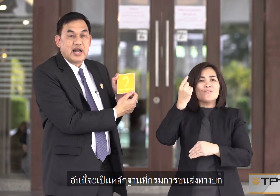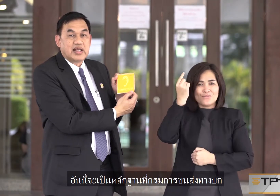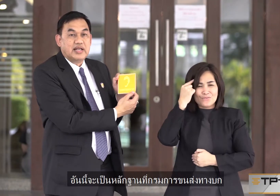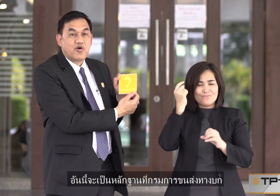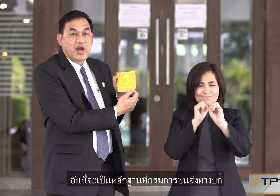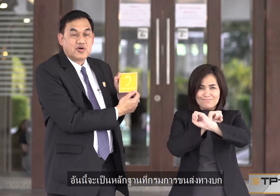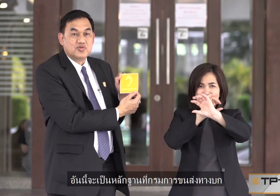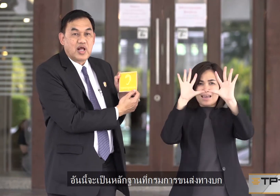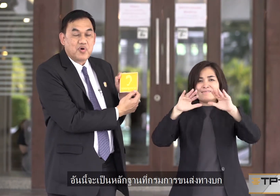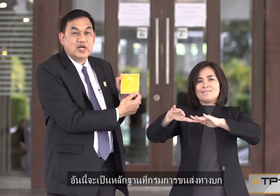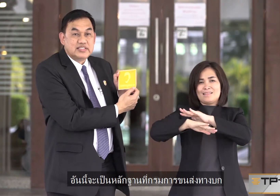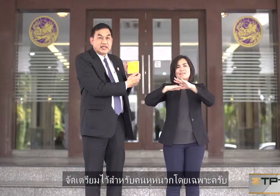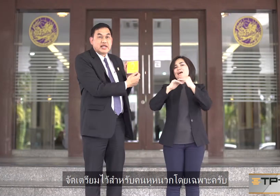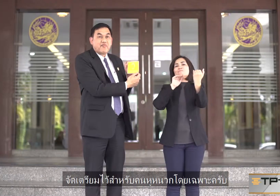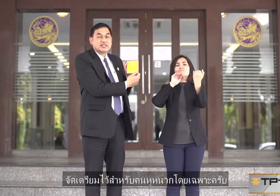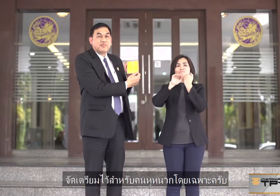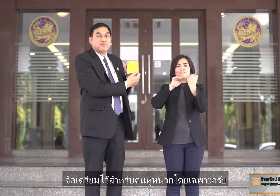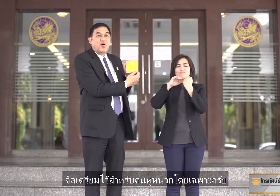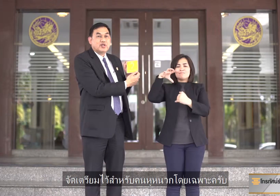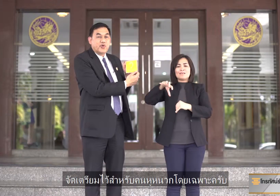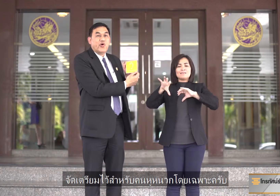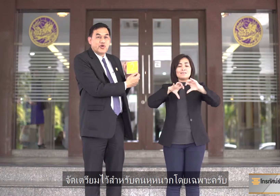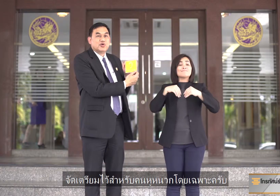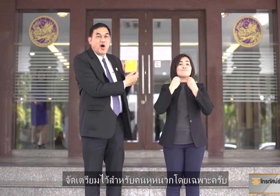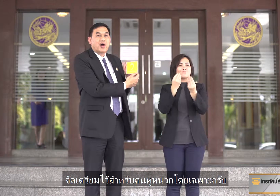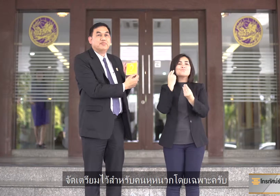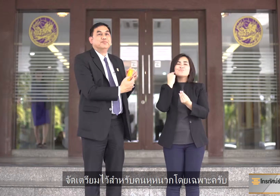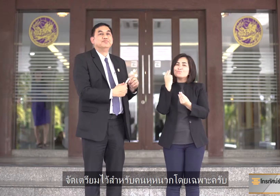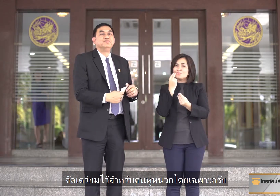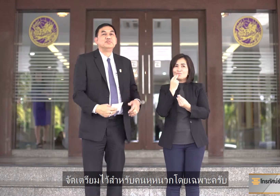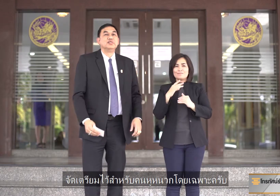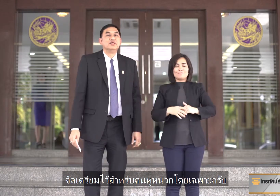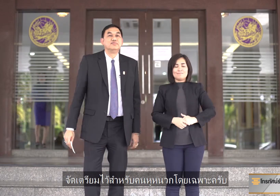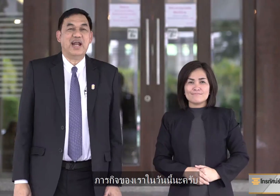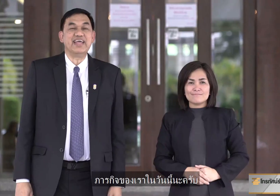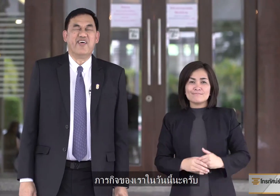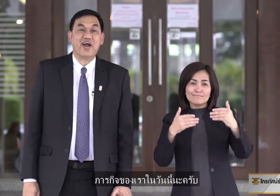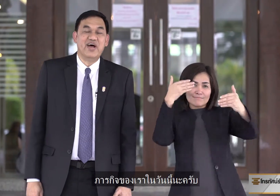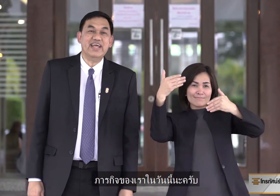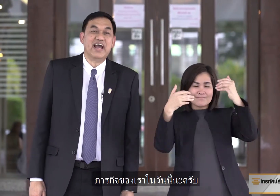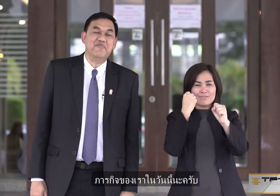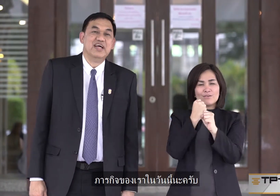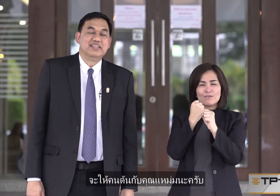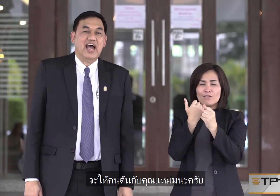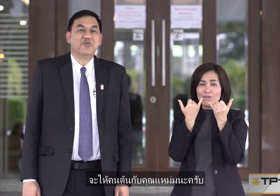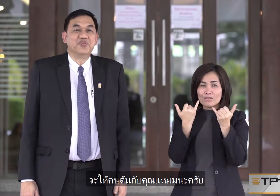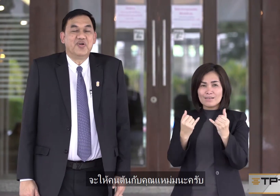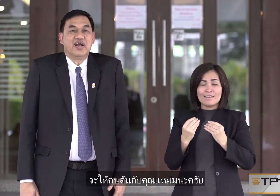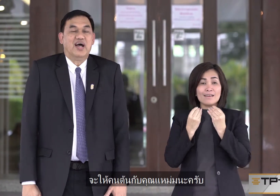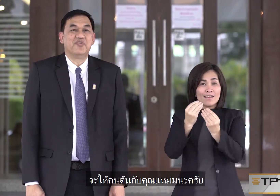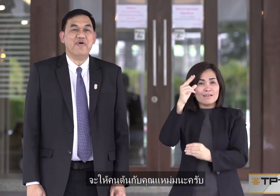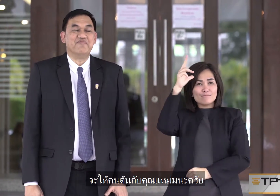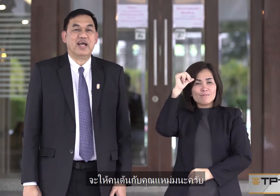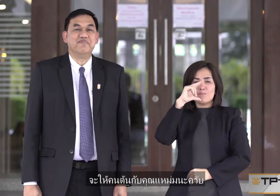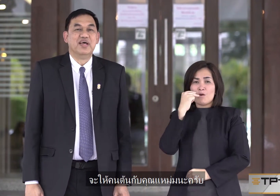อันนี้จะเป็นหลักฐานที่กรมการขนส่งทางบกจัดเตรียมไว้สำหรับคนหูหนวกโดยเฉพาะครับภารกิจของเราวันนี้นะครับจะให้คุณต้น